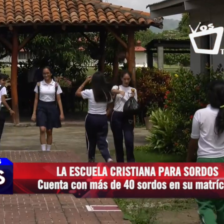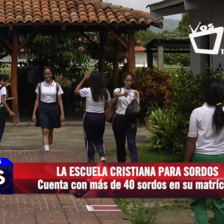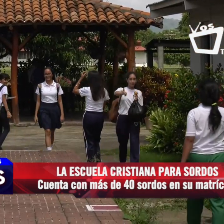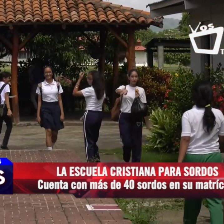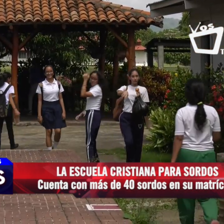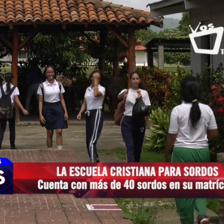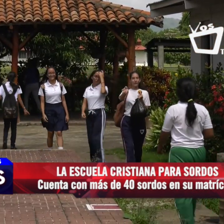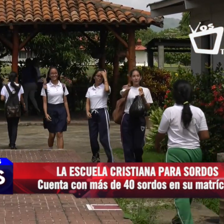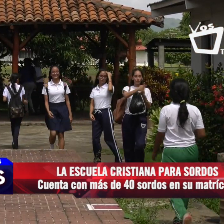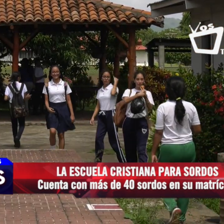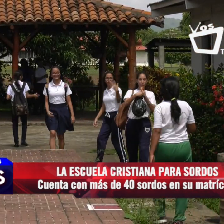Reyes, VozTV.